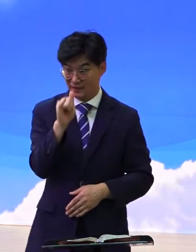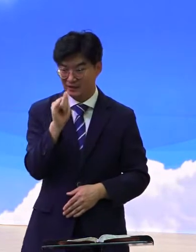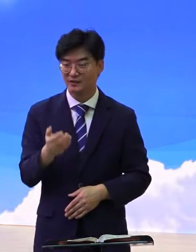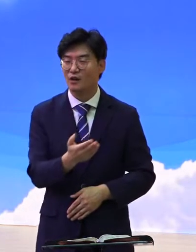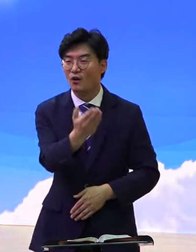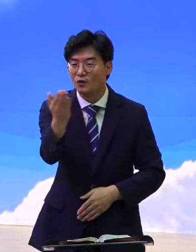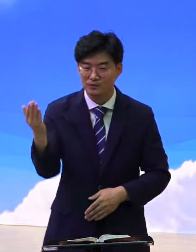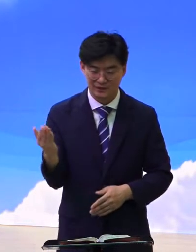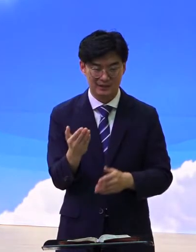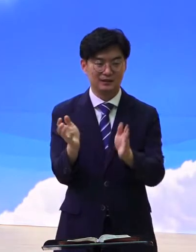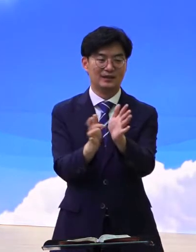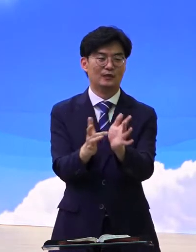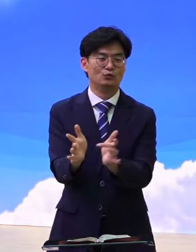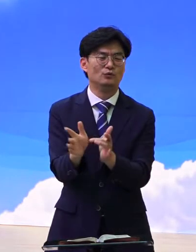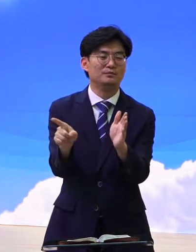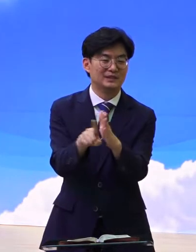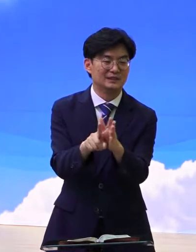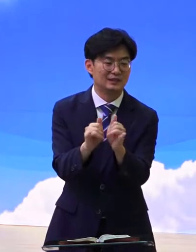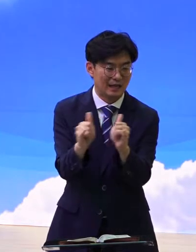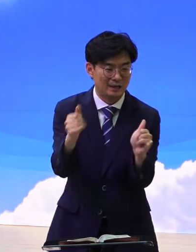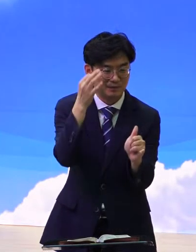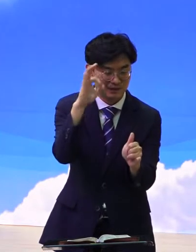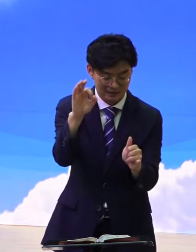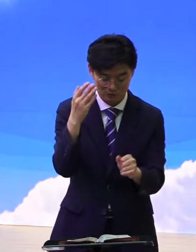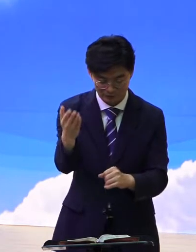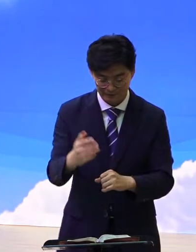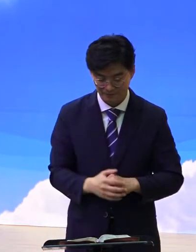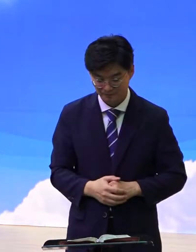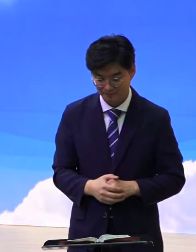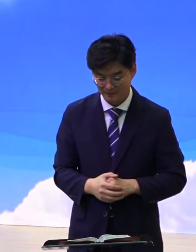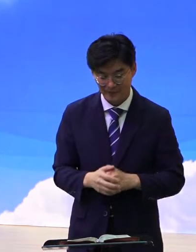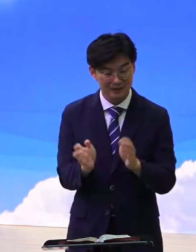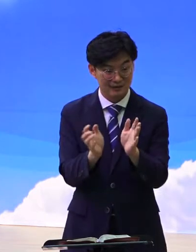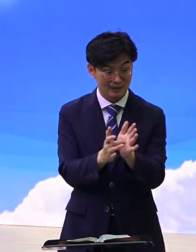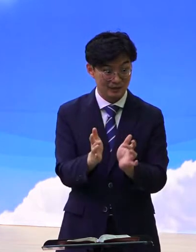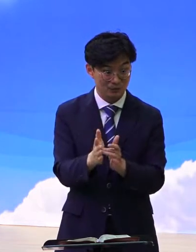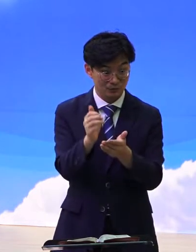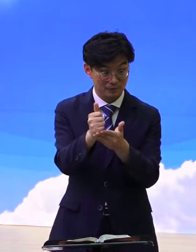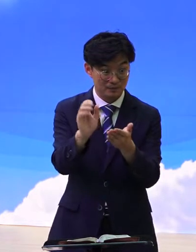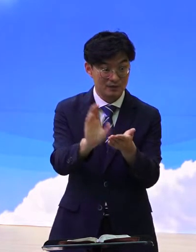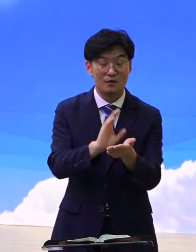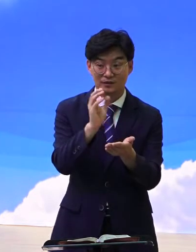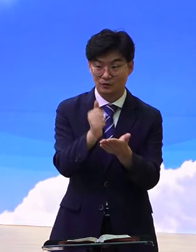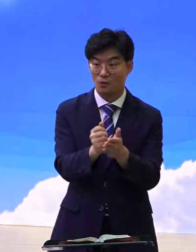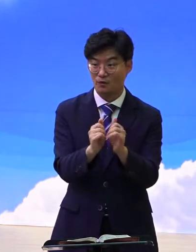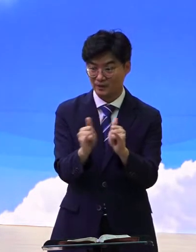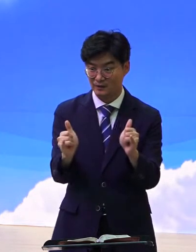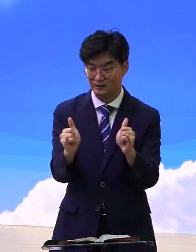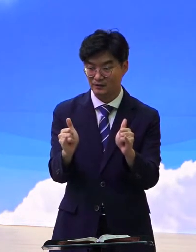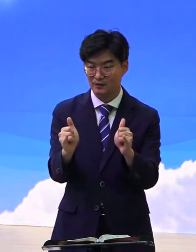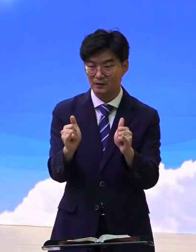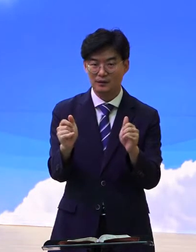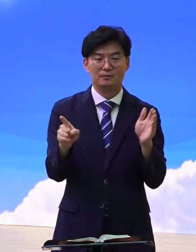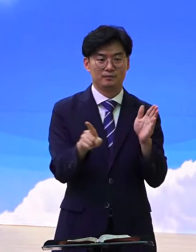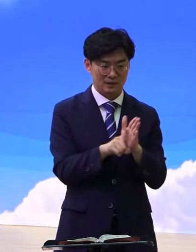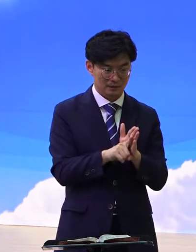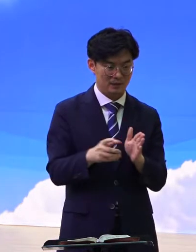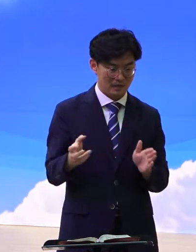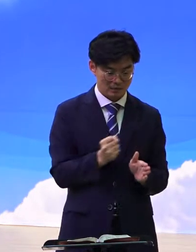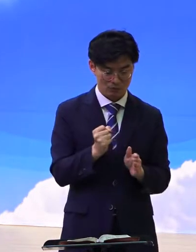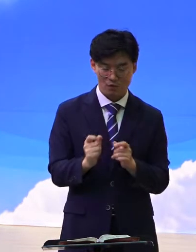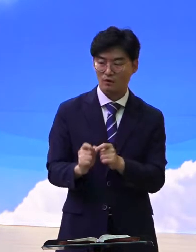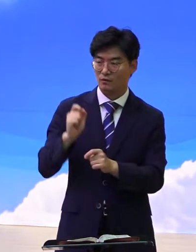그리스도인이다 라고 이야기했습니다. 왜냐하면 그리스도인은 믿음의 결국 곧 영혼의 구원 하나님